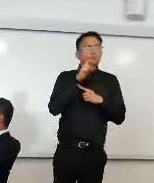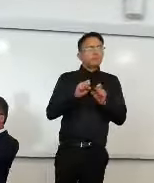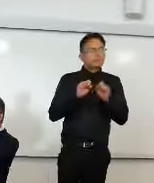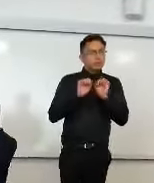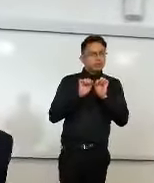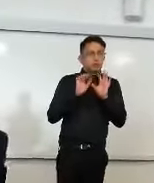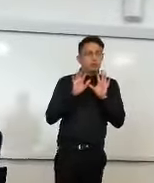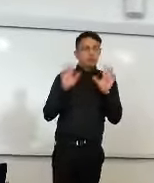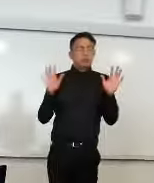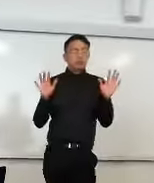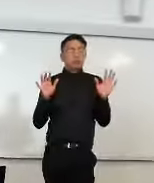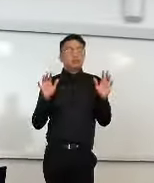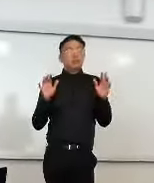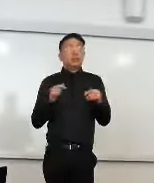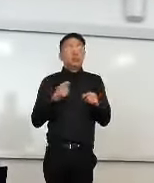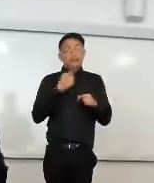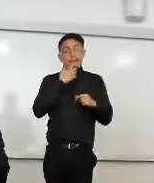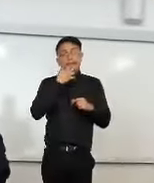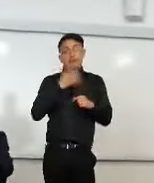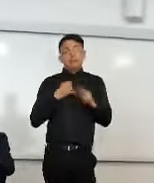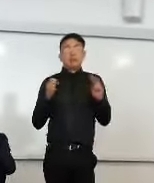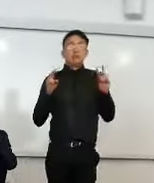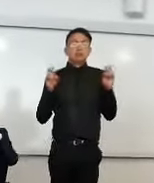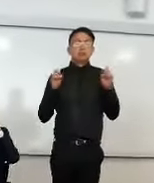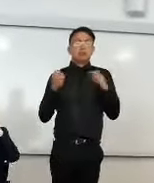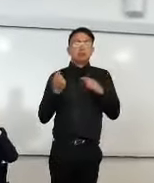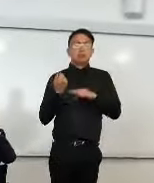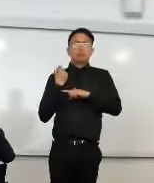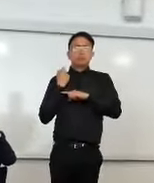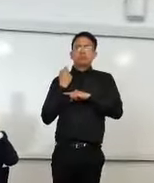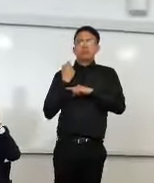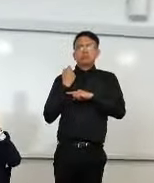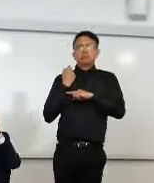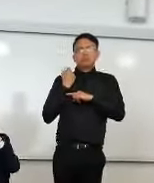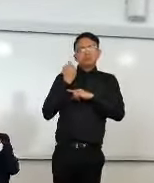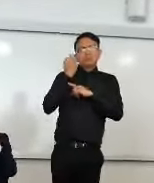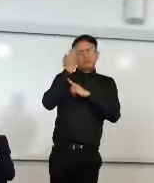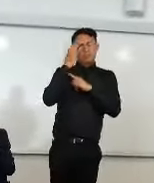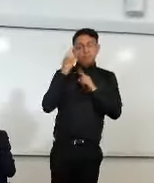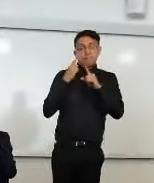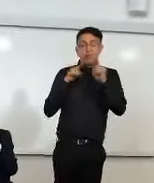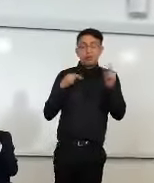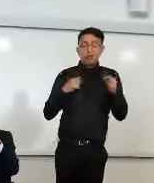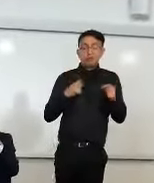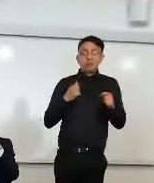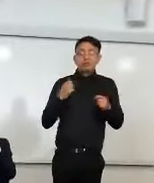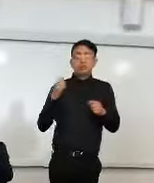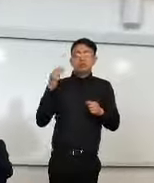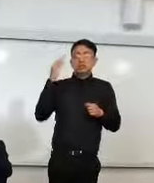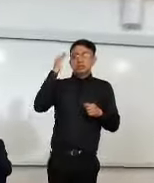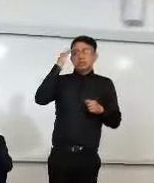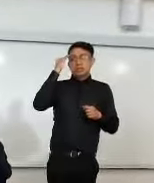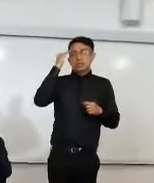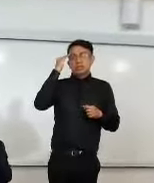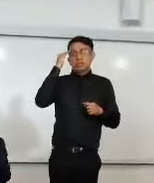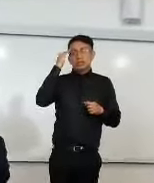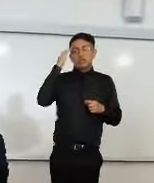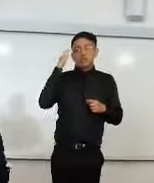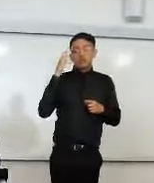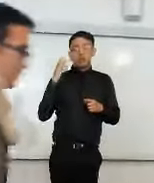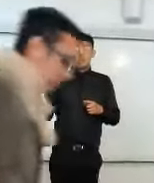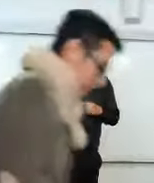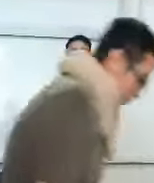tema, si bien no es nuevo, sí, el reconocimiento y la operatividad del tema, la